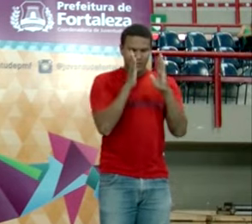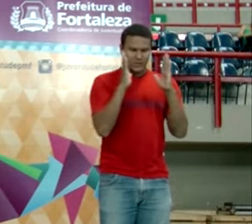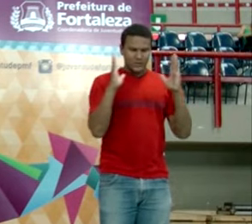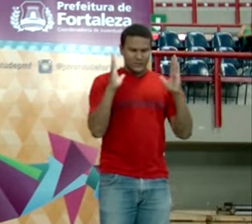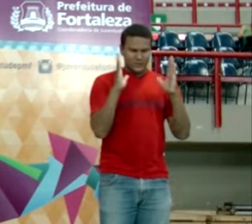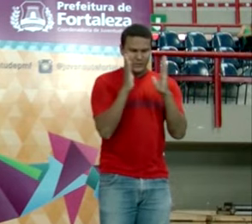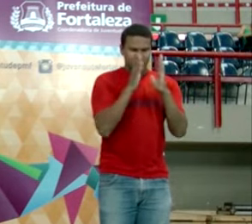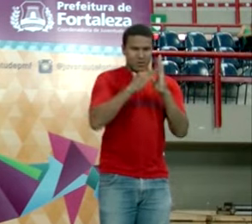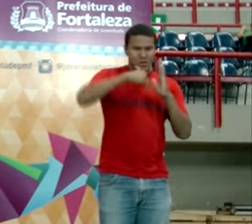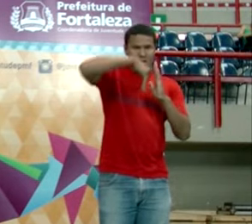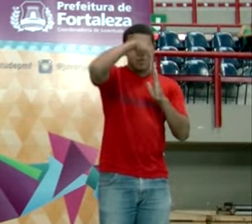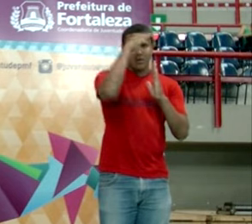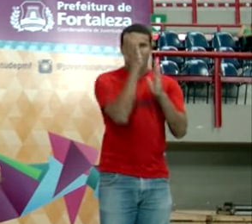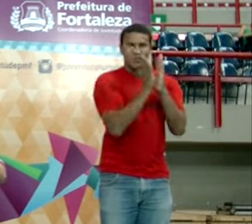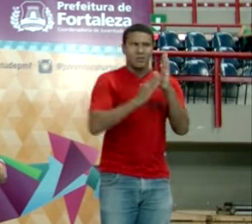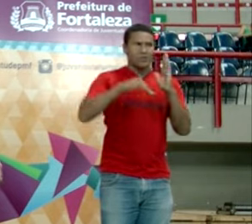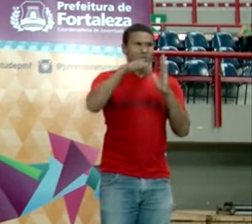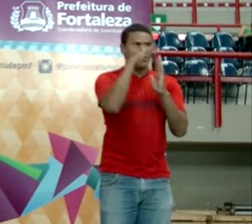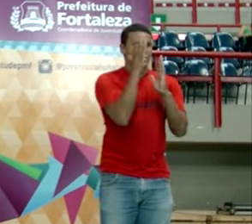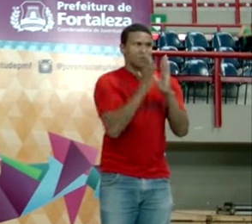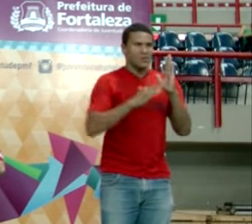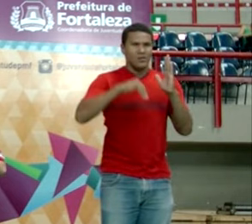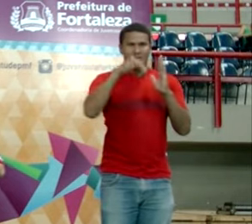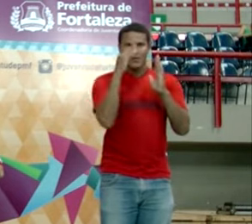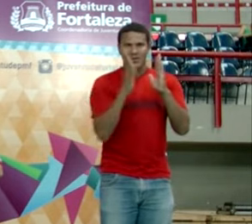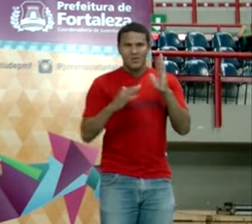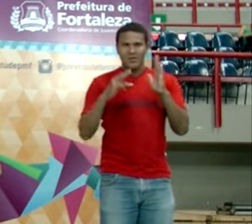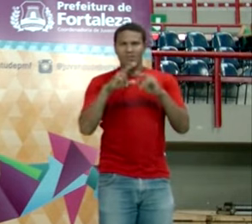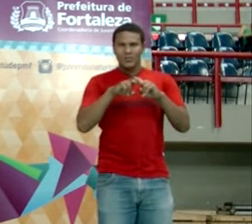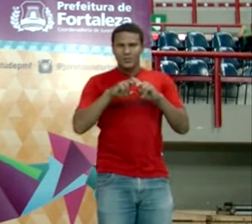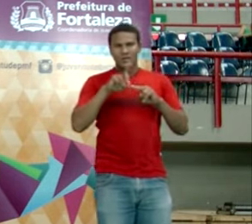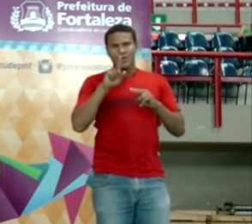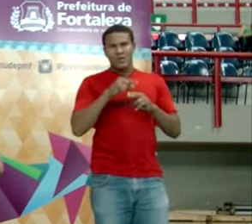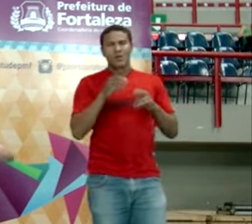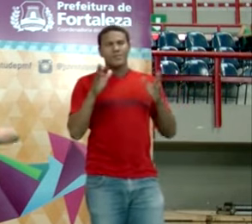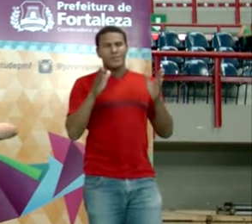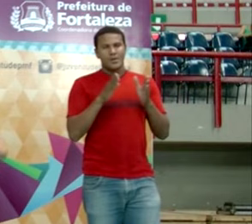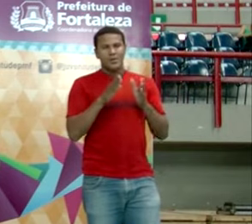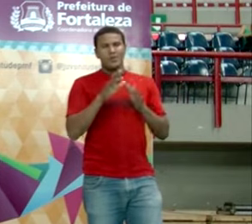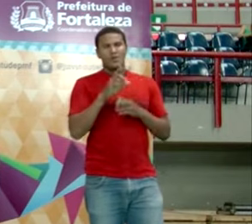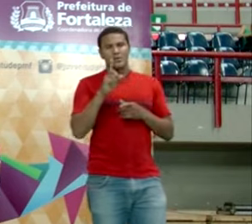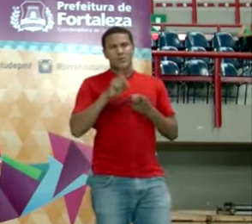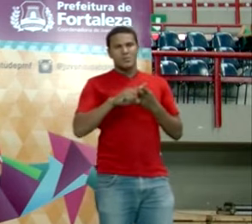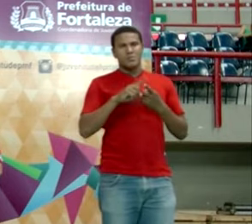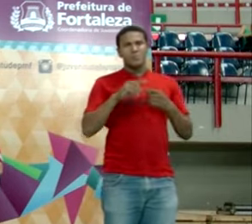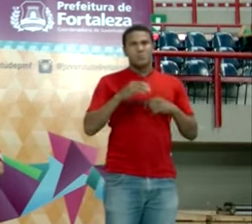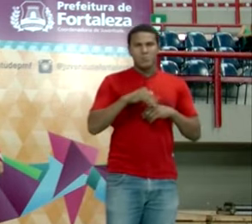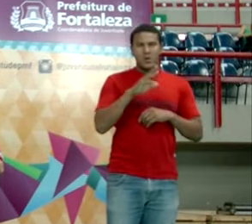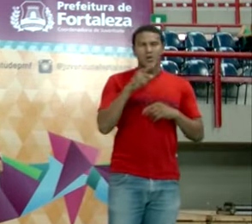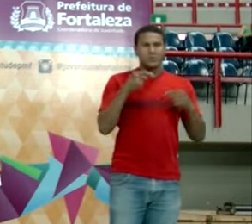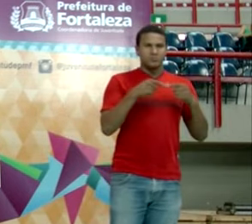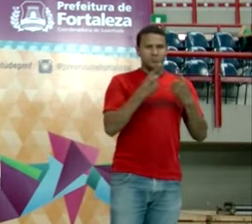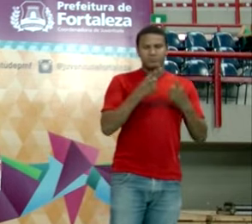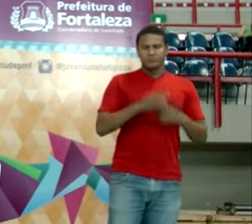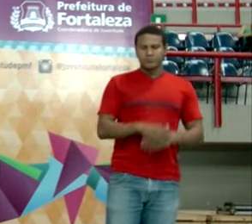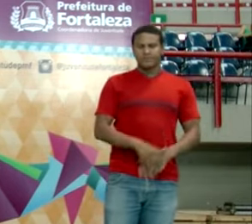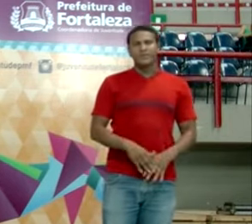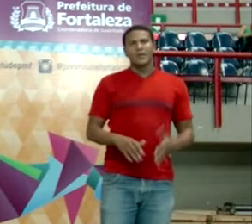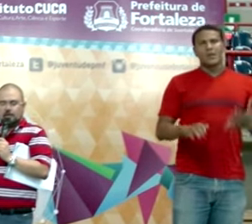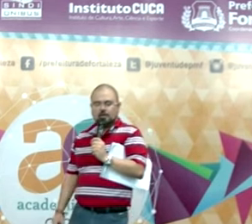Aumentar. Então, seria menor e maior, respectivamente, item E. Está aqui a